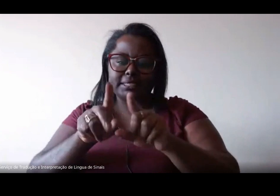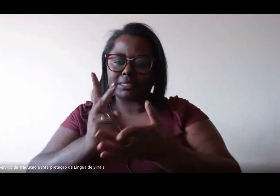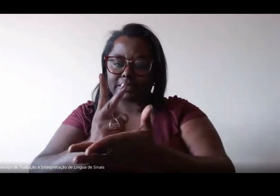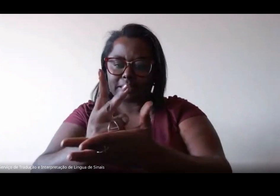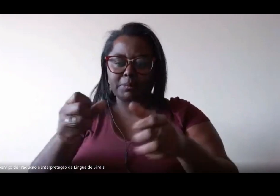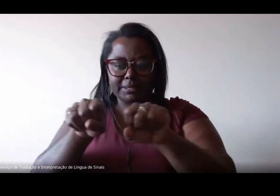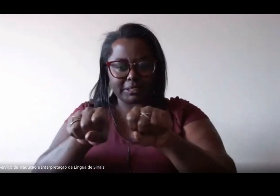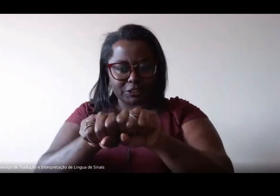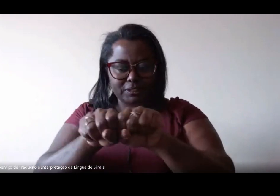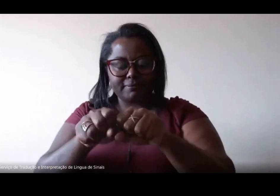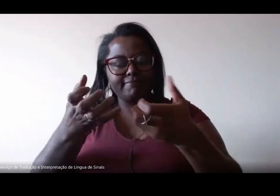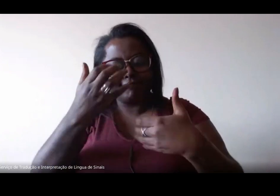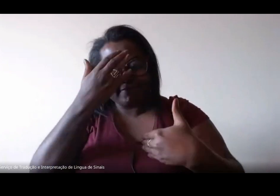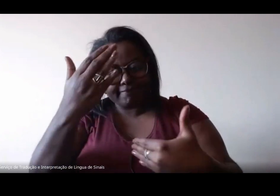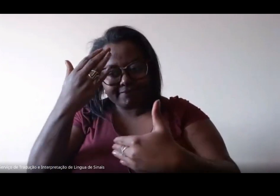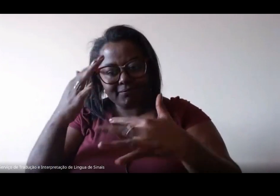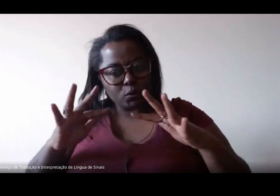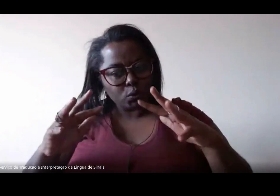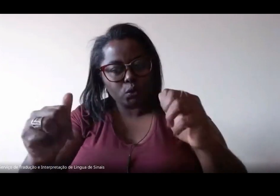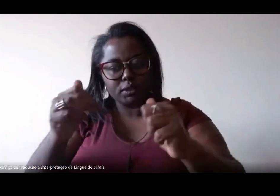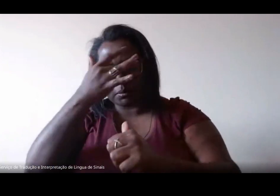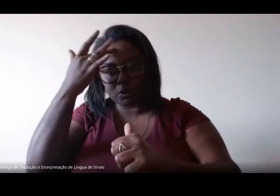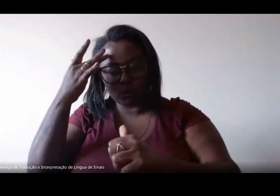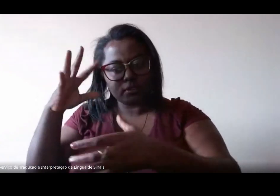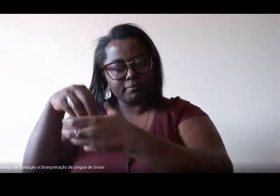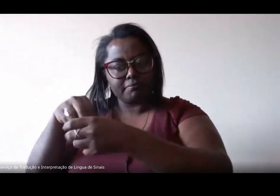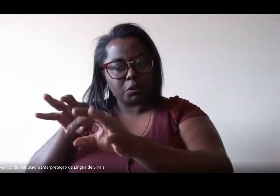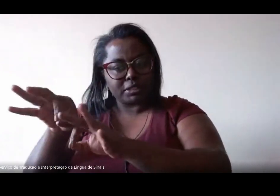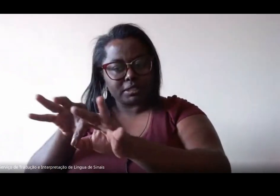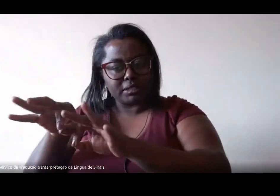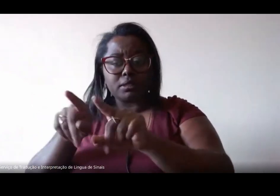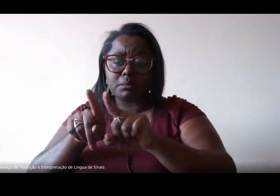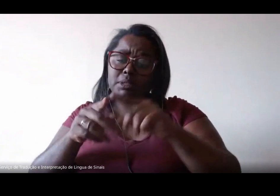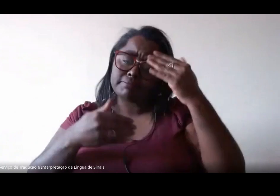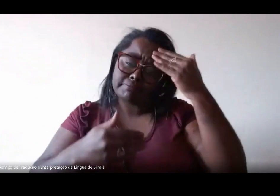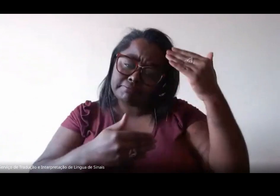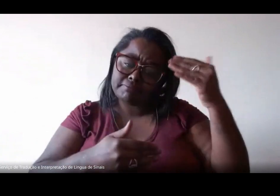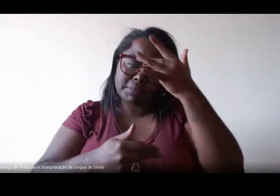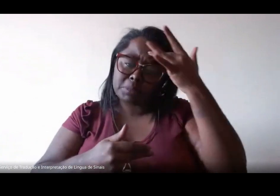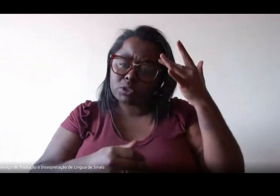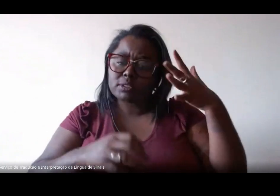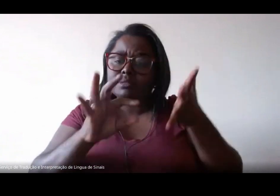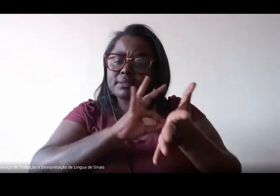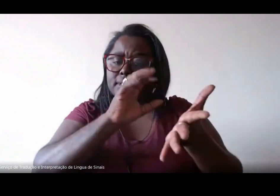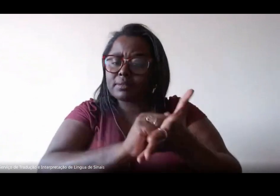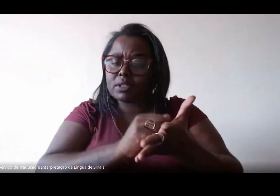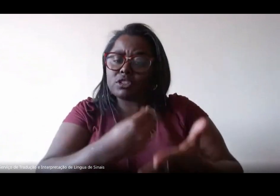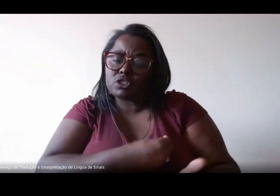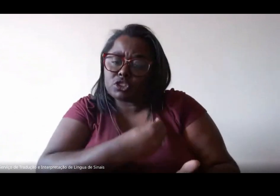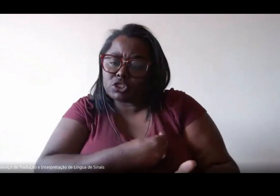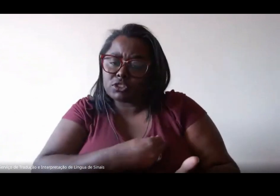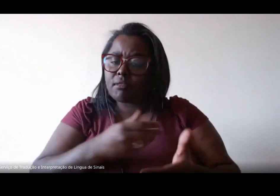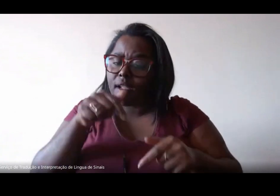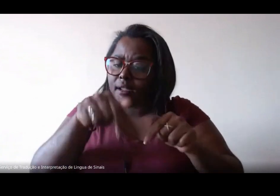Então, quero agradecer a todos vocês que estão nessa parte da organização e agradecer muito as pessoas que se inscreveram e que estão